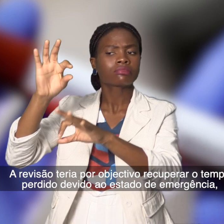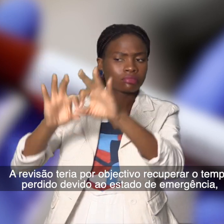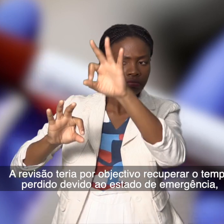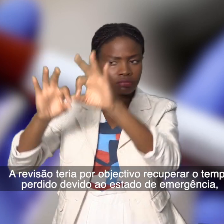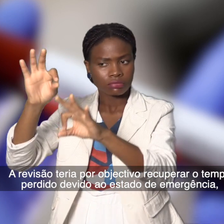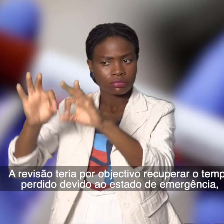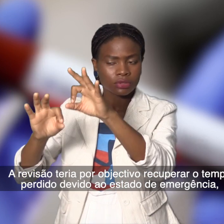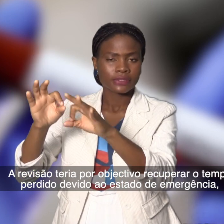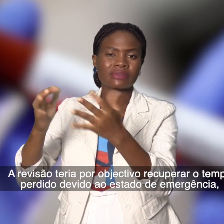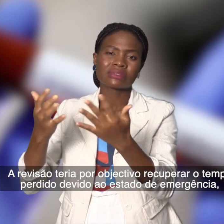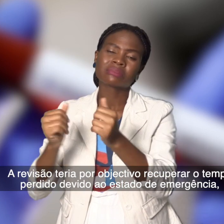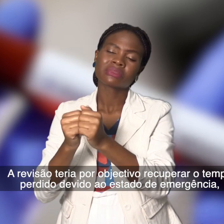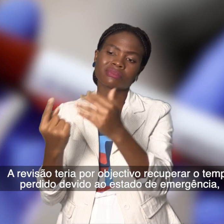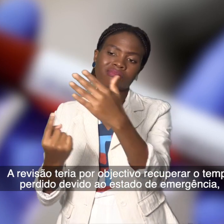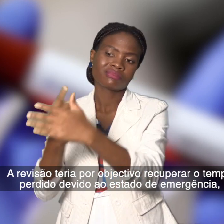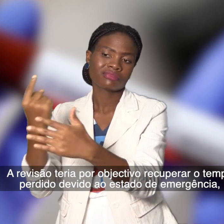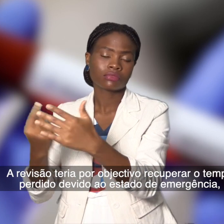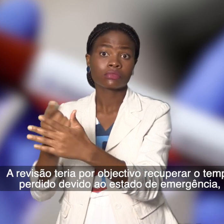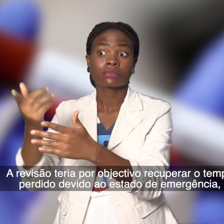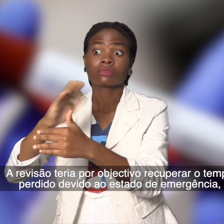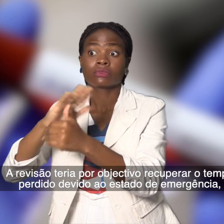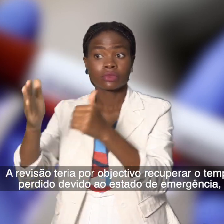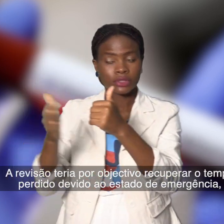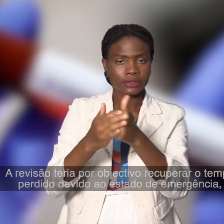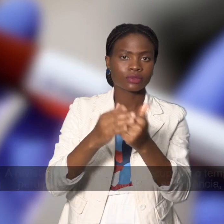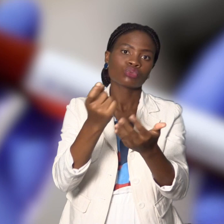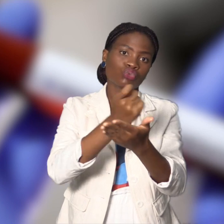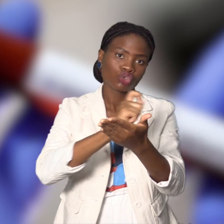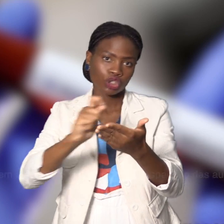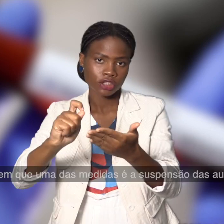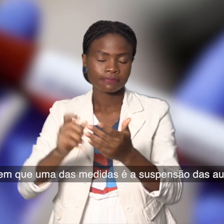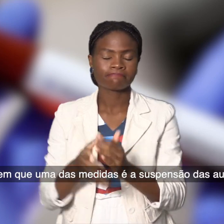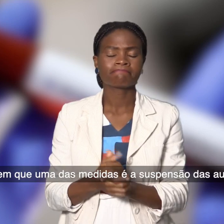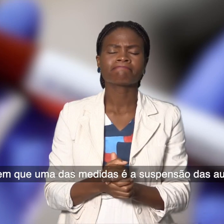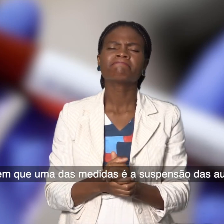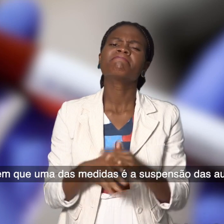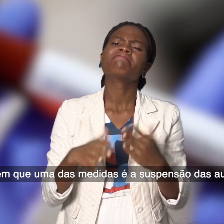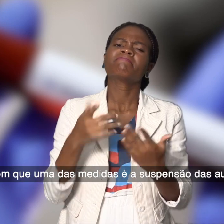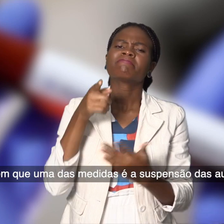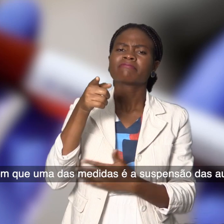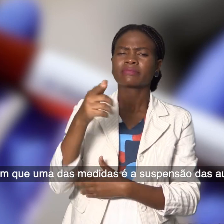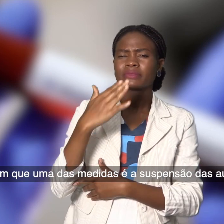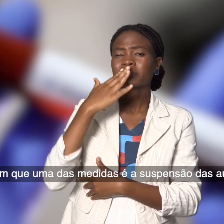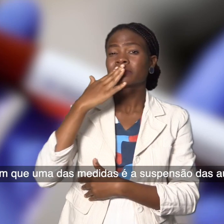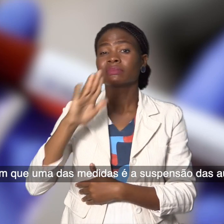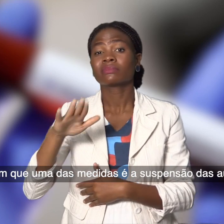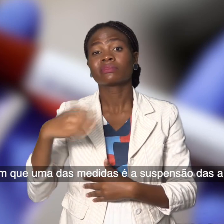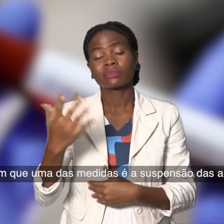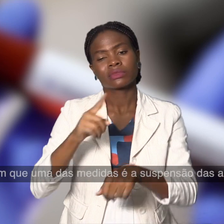recuperar o tempo perdido devido ao estado de emergência, em que uma das medidas é a suspensão das aulas.